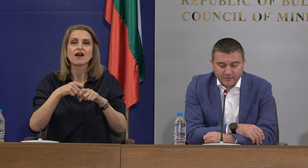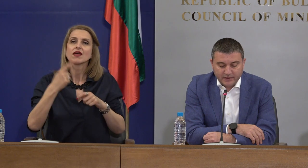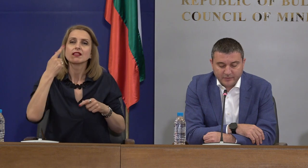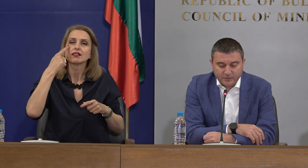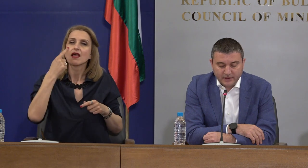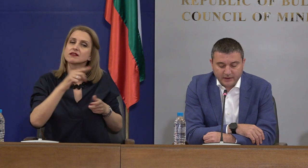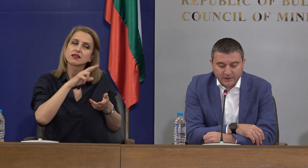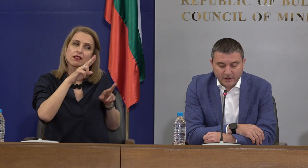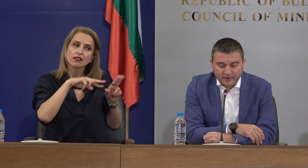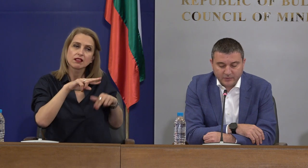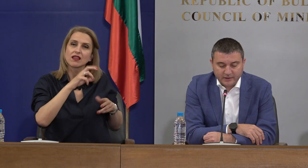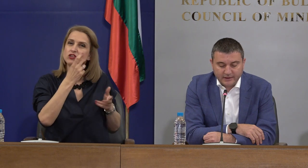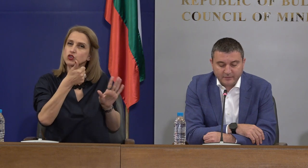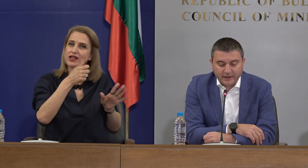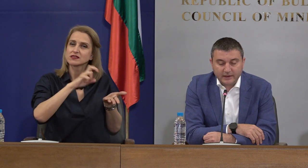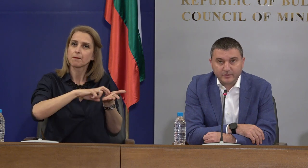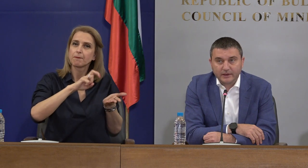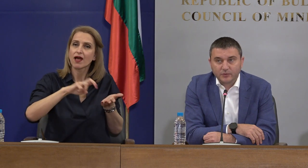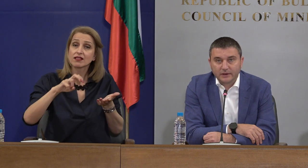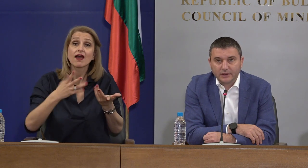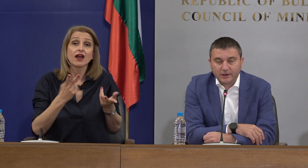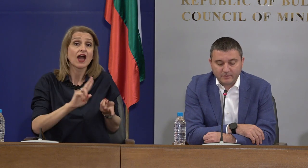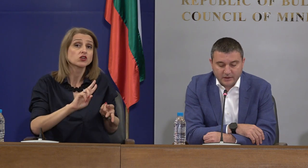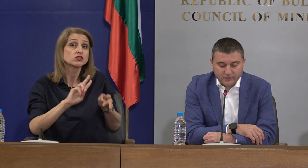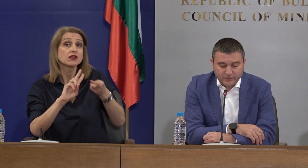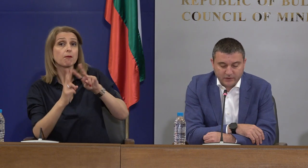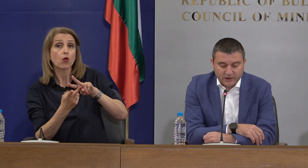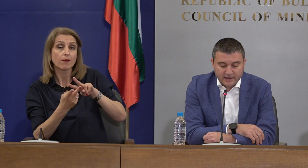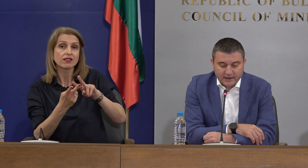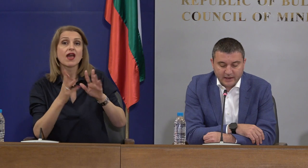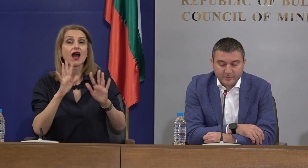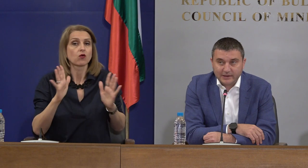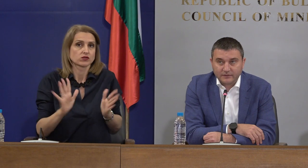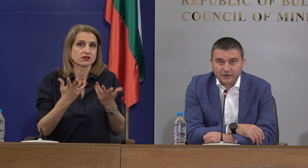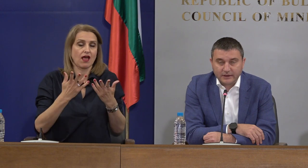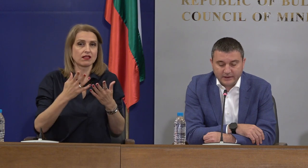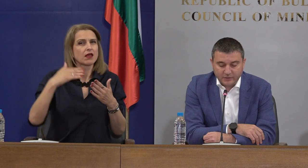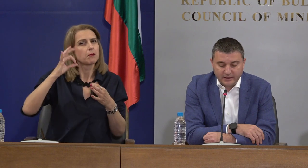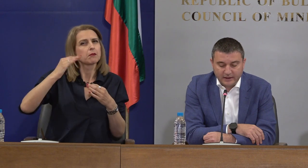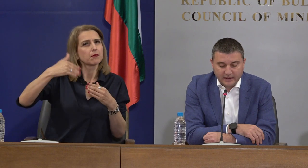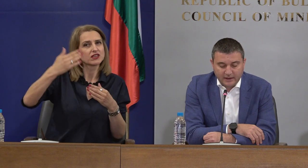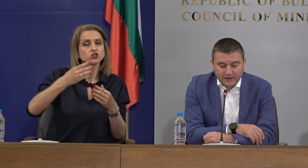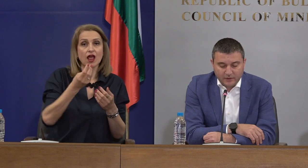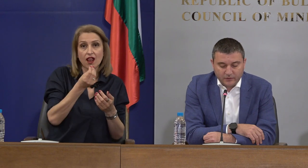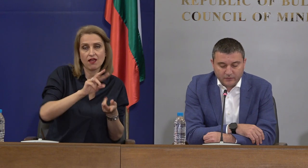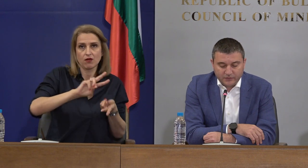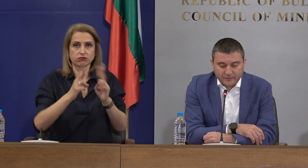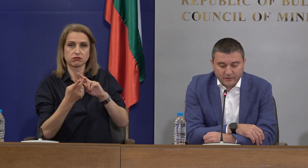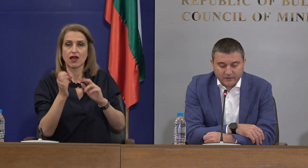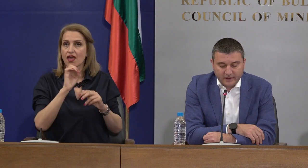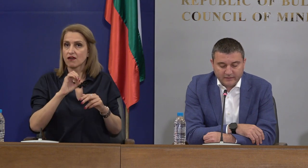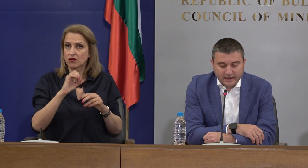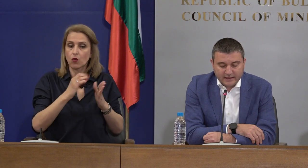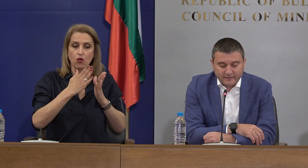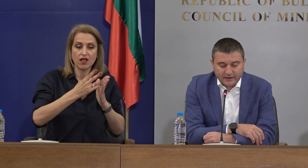показва как биха се променили капиталовите позиции на банките при хипотетичен базов и утежнен сценарий през следващите 3 години, които включват